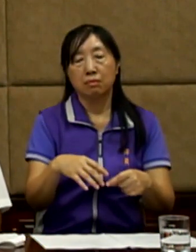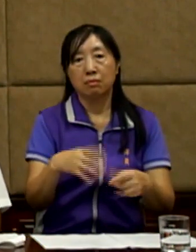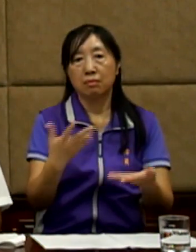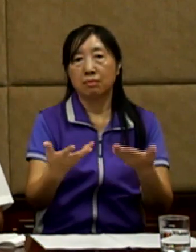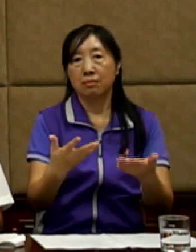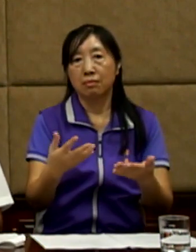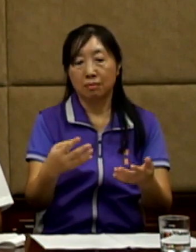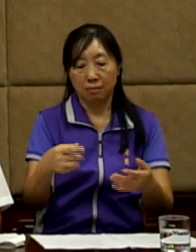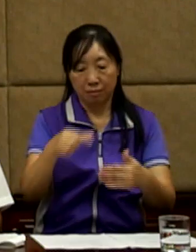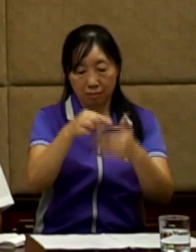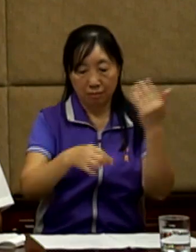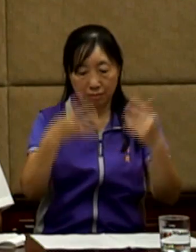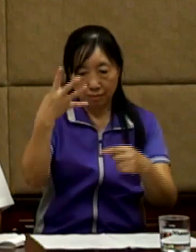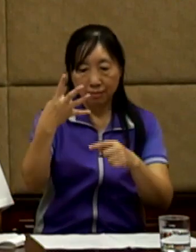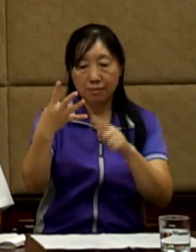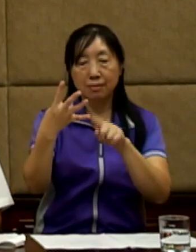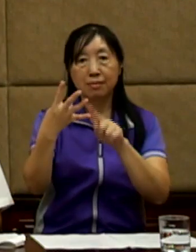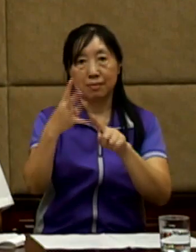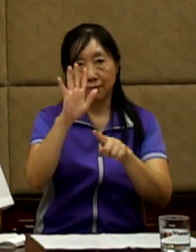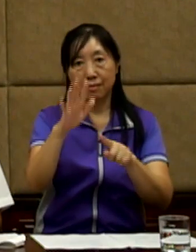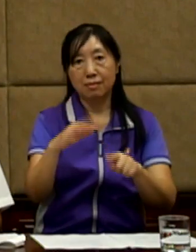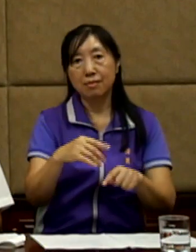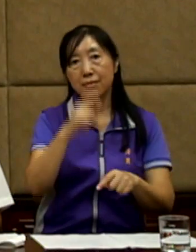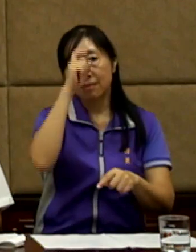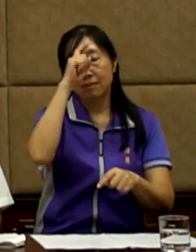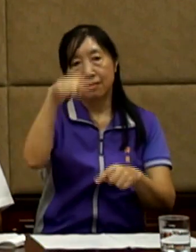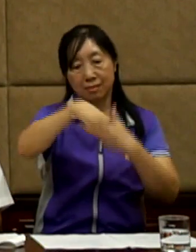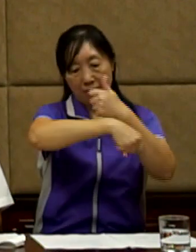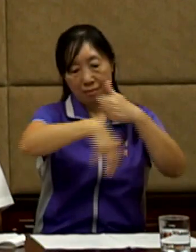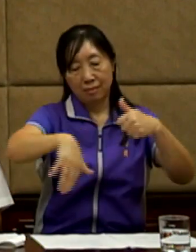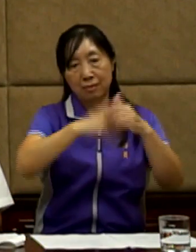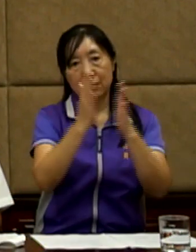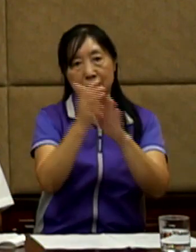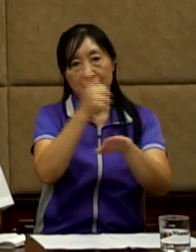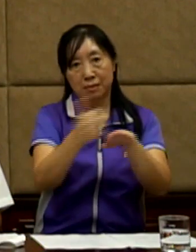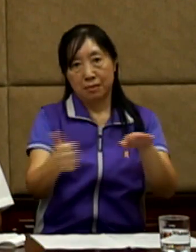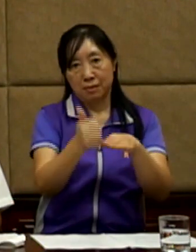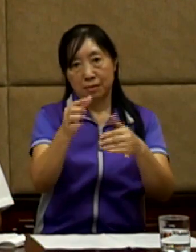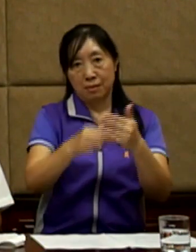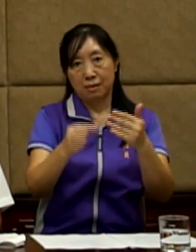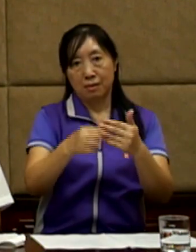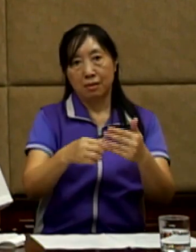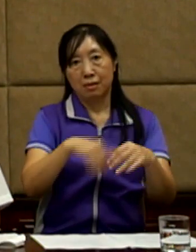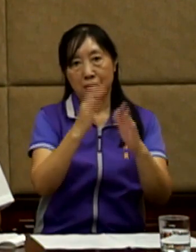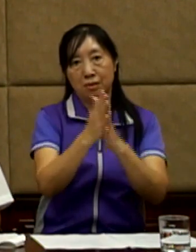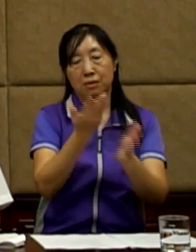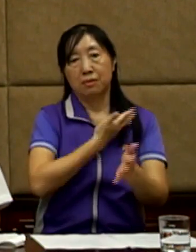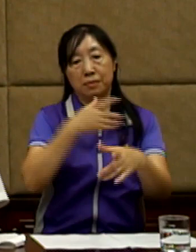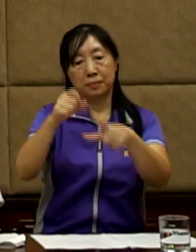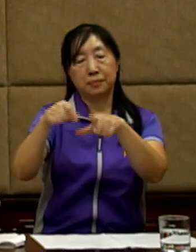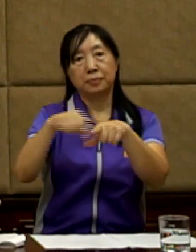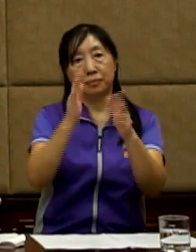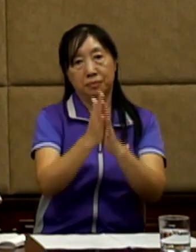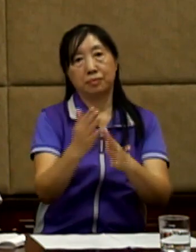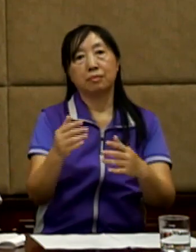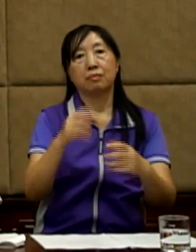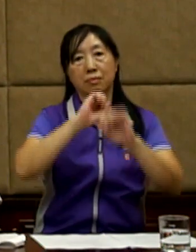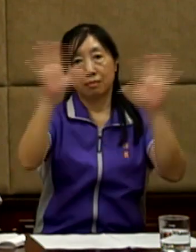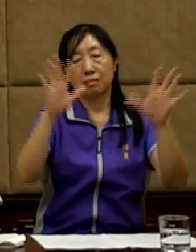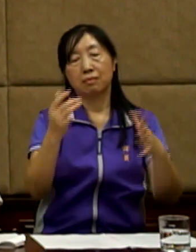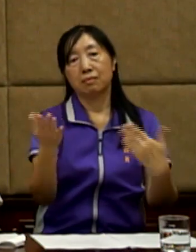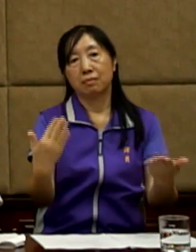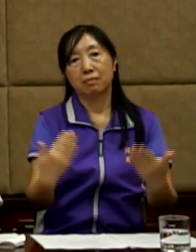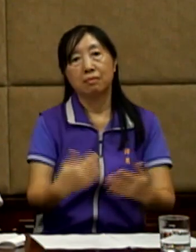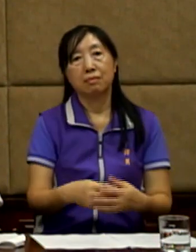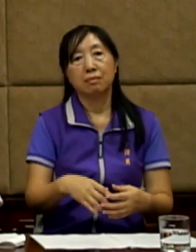第四条也希望能够让系统经营者这个上下架规章能够让 频道供应事业者能够揭露，让他们